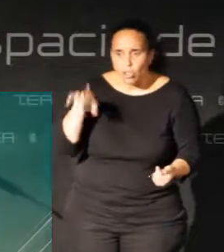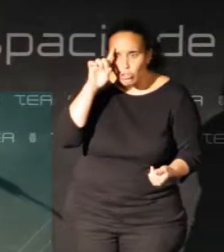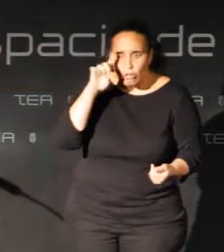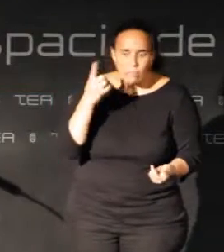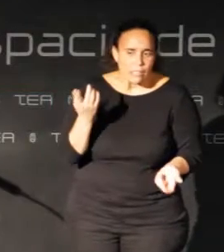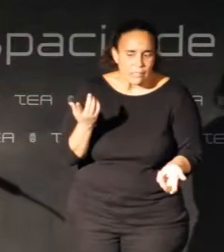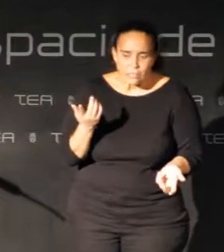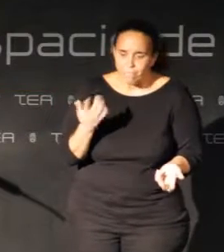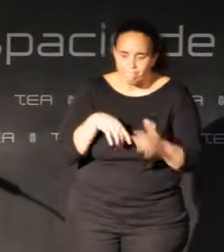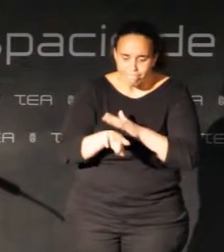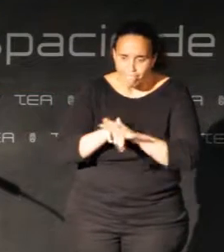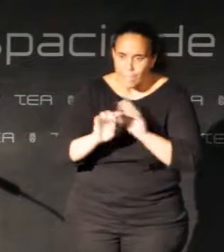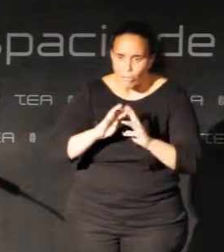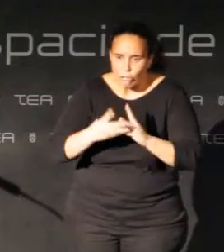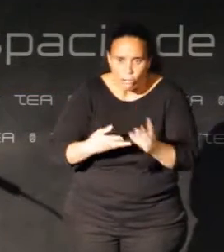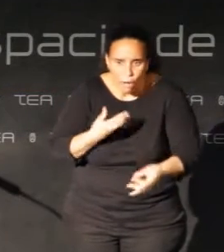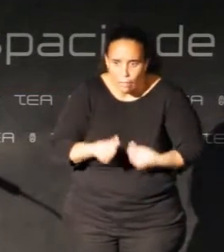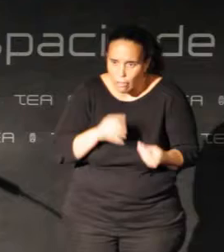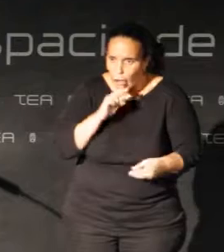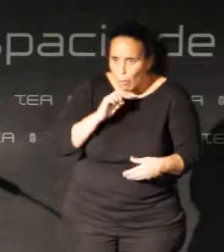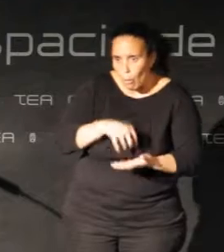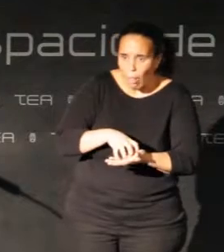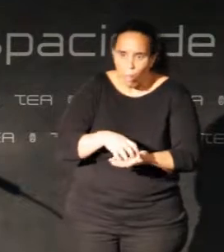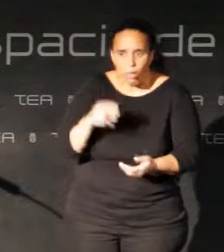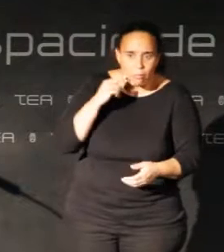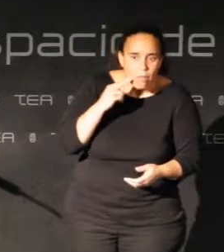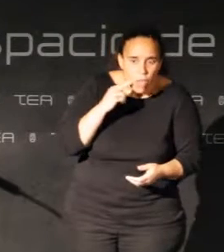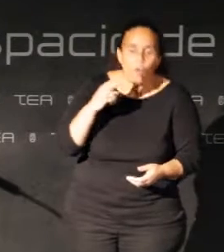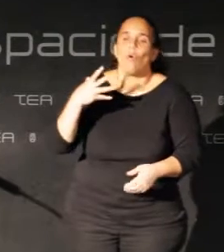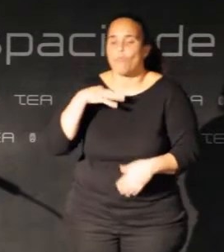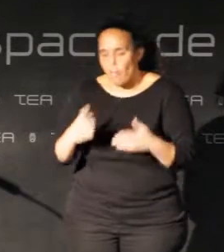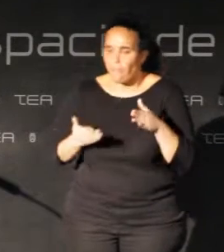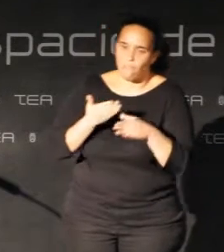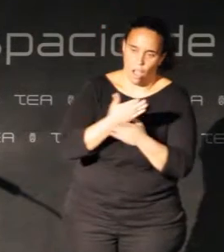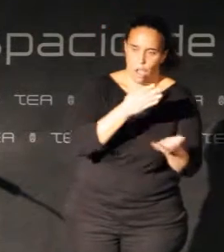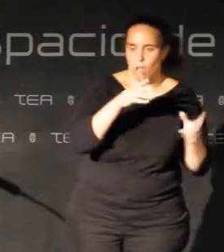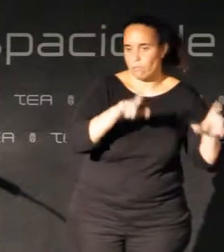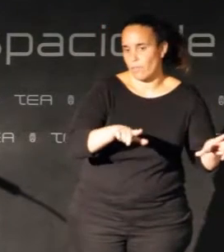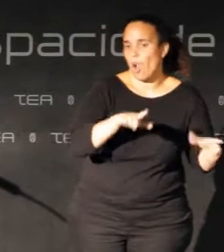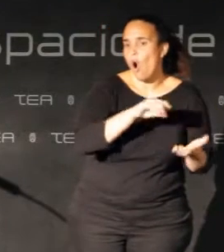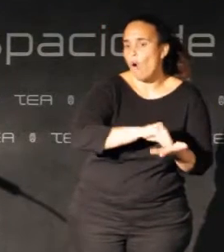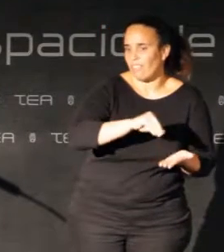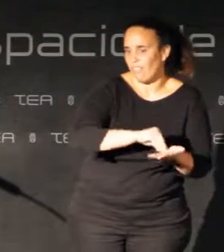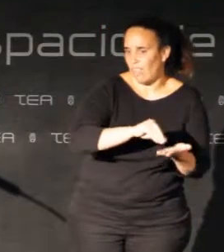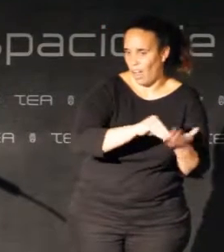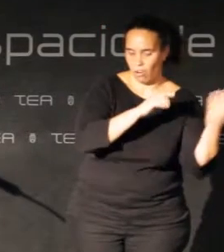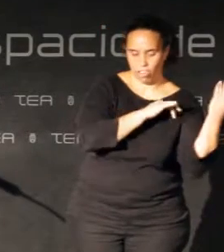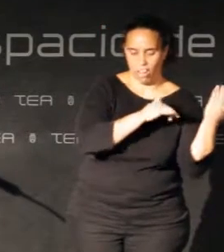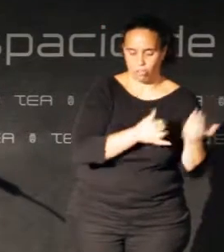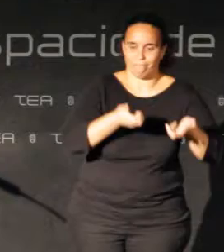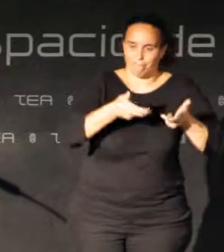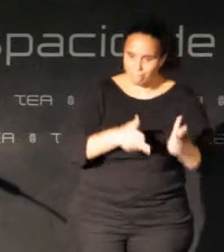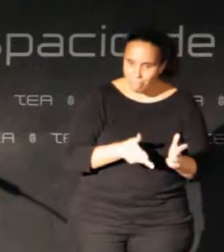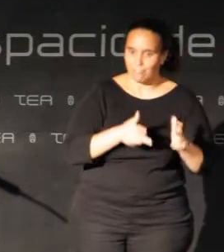proceder con un determinado trámite electrónico, pues que puedan ir a la a los equipos de las oficinas